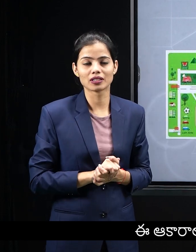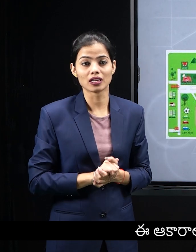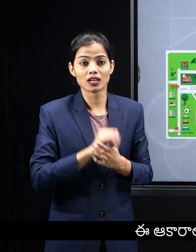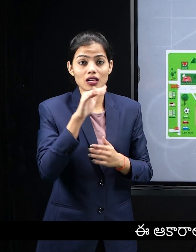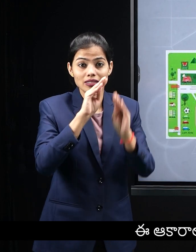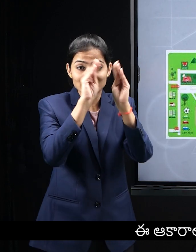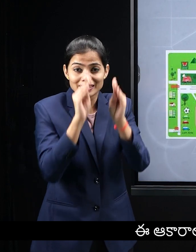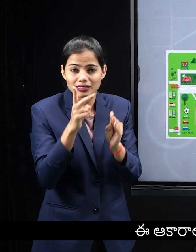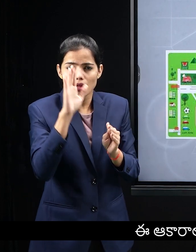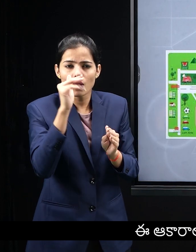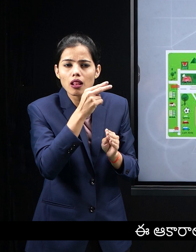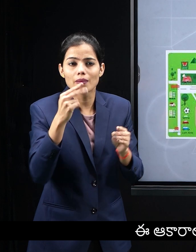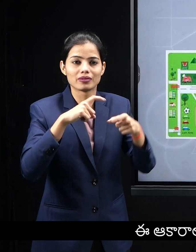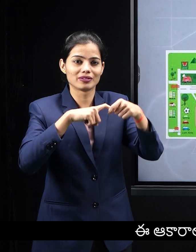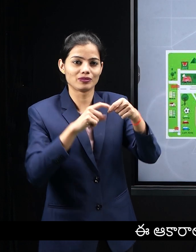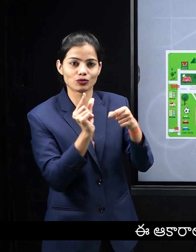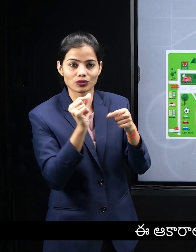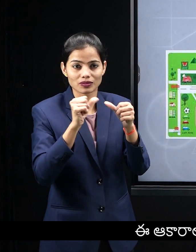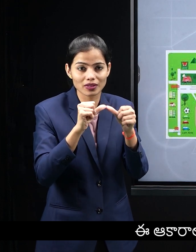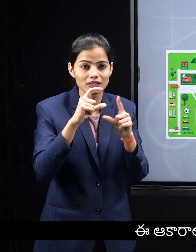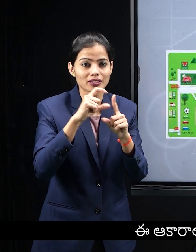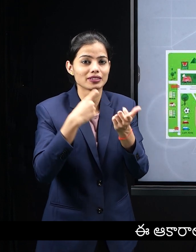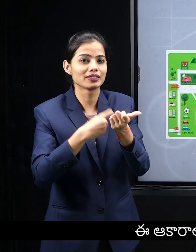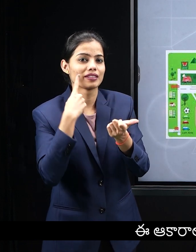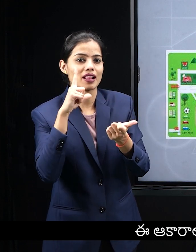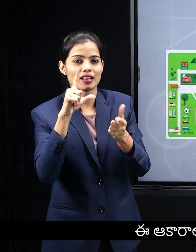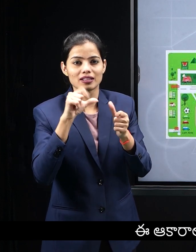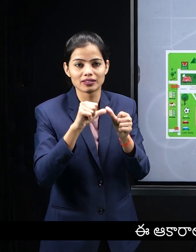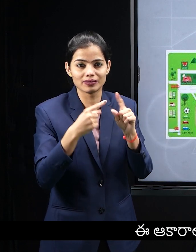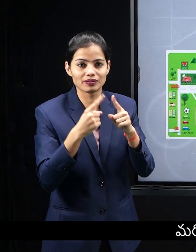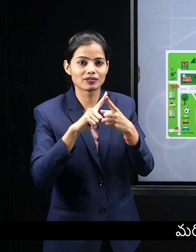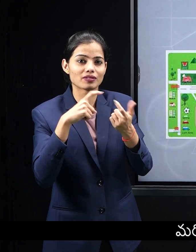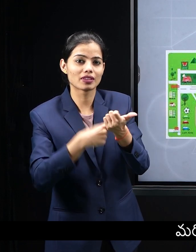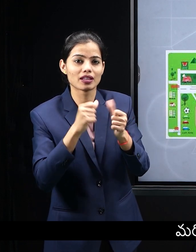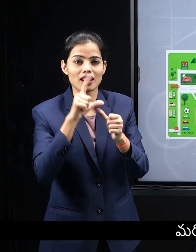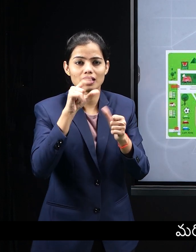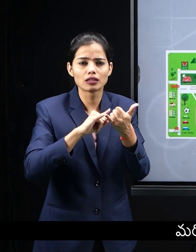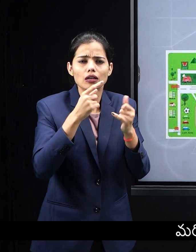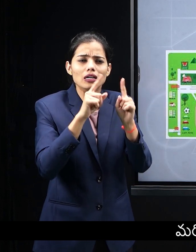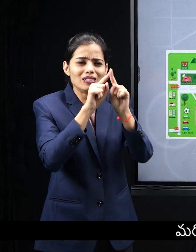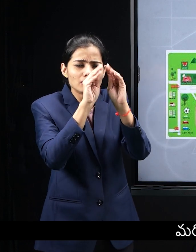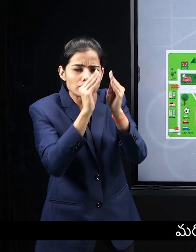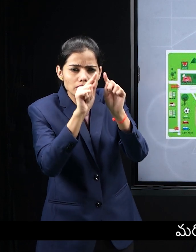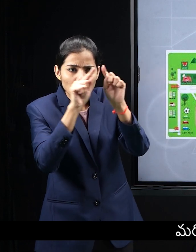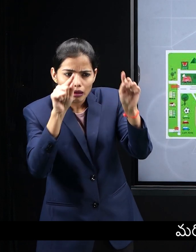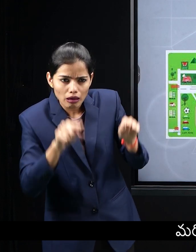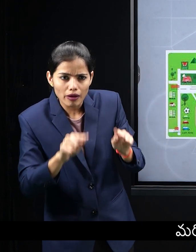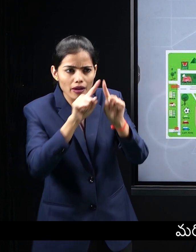ఈ ఆకారాలను చతుర్భుజాలు అని పిలుస్తారు మరియు అవి ప్రత్యేక లక్షణాలను కలిగి